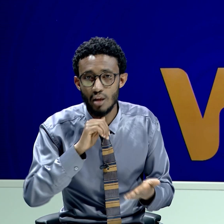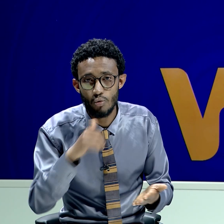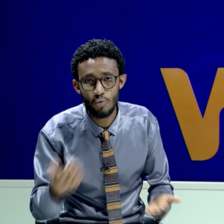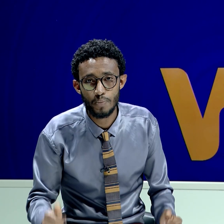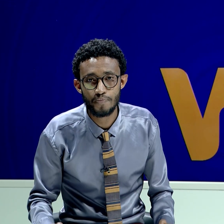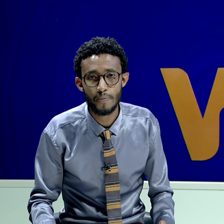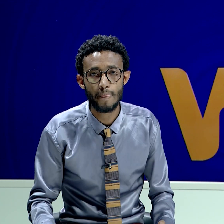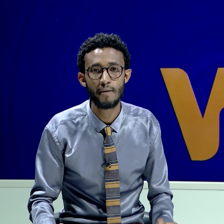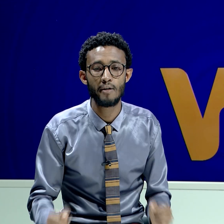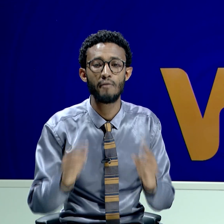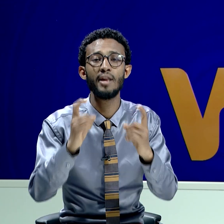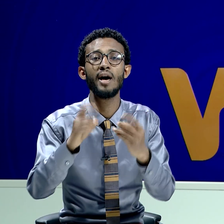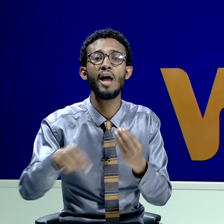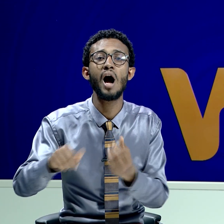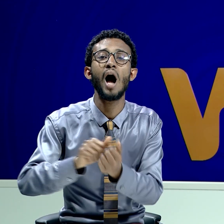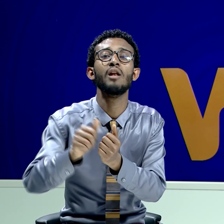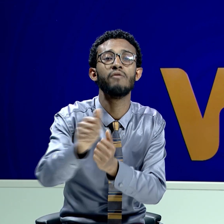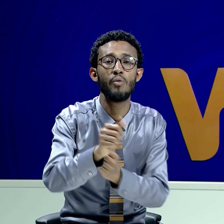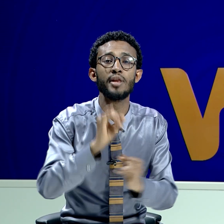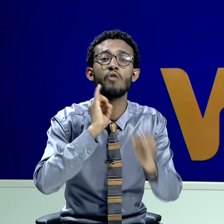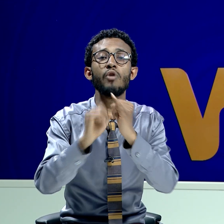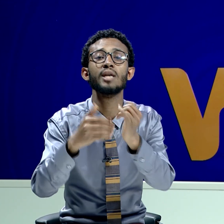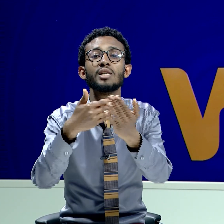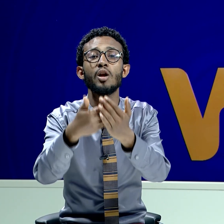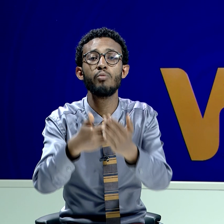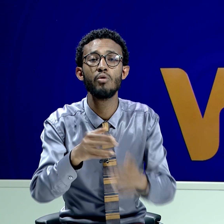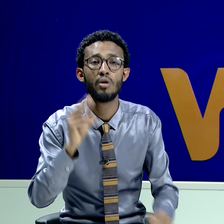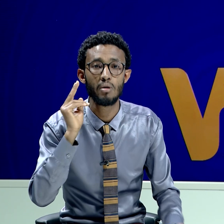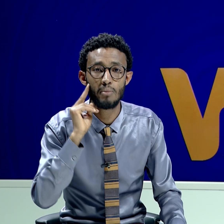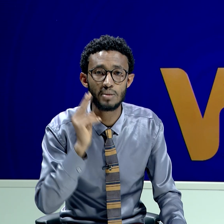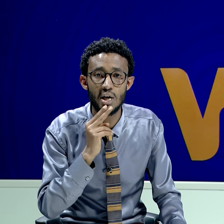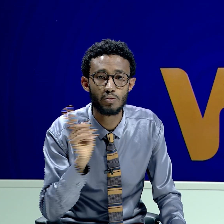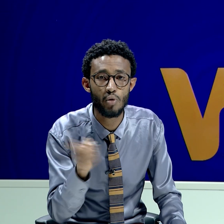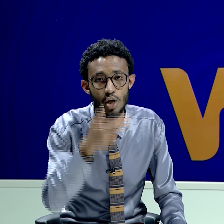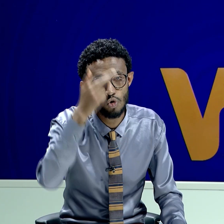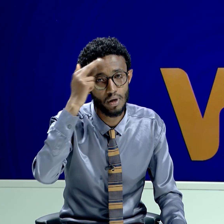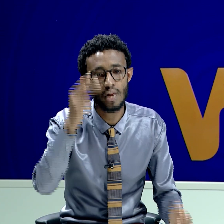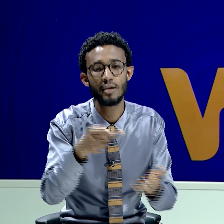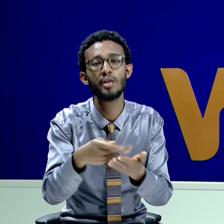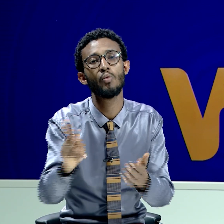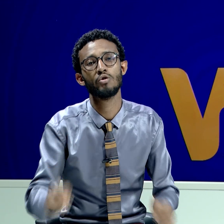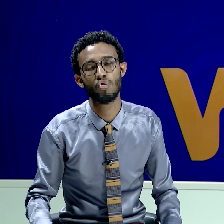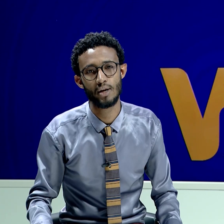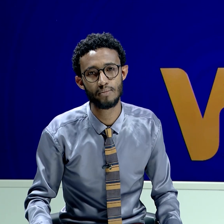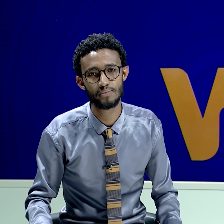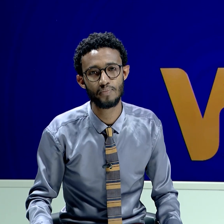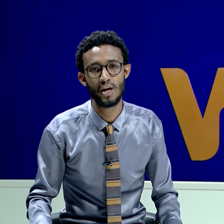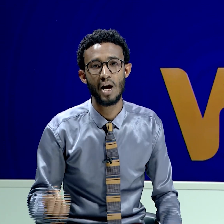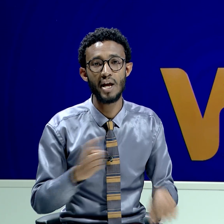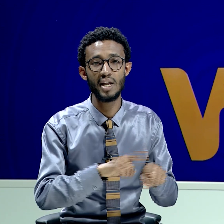ሳታውሩ ፈተና አልፈው ኢንተርቪው ላይ ሲቀርቡ መስማት በመላቸው ምክንያት ይጥሏቸዋል። አንዳንድ